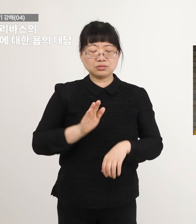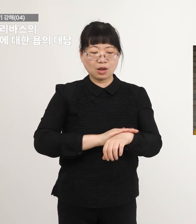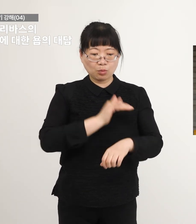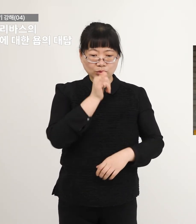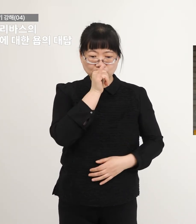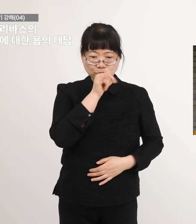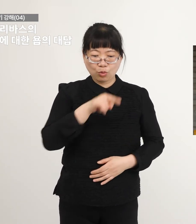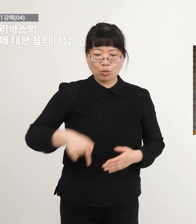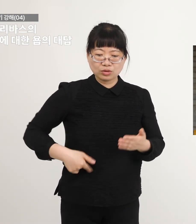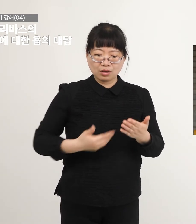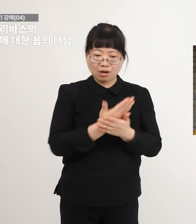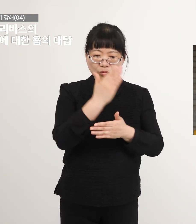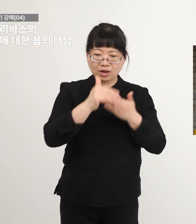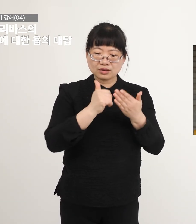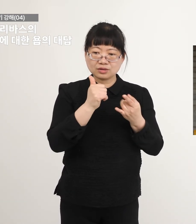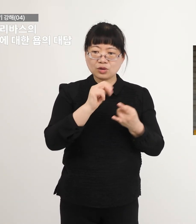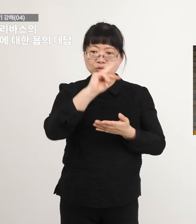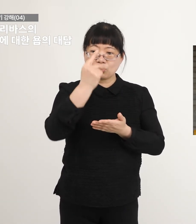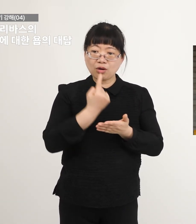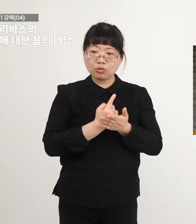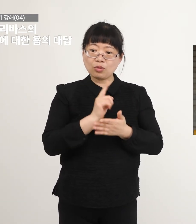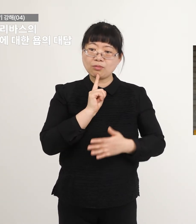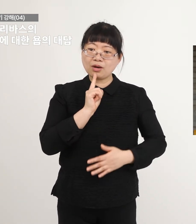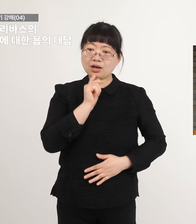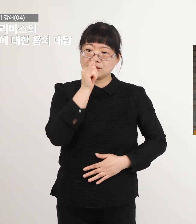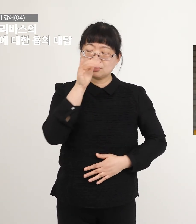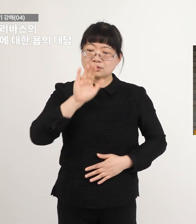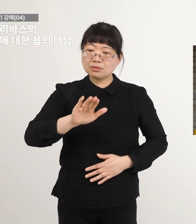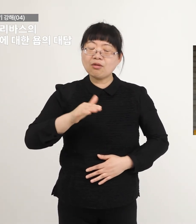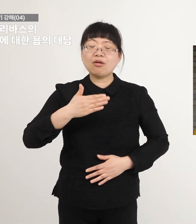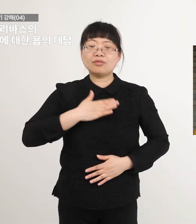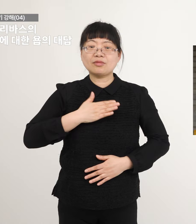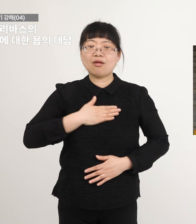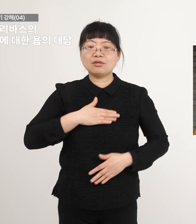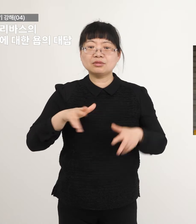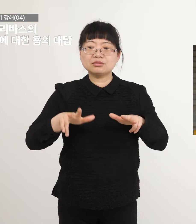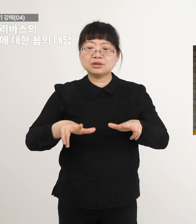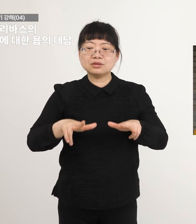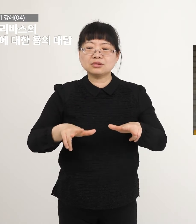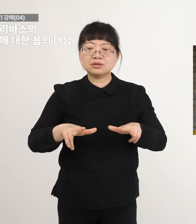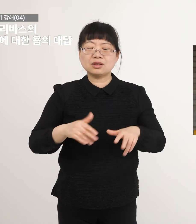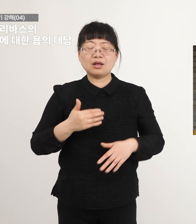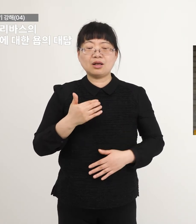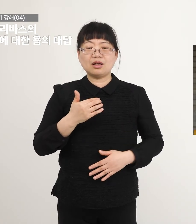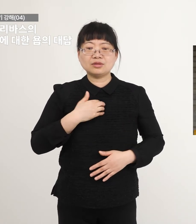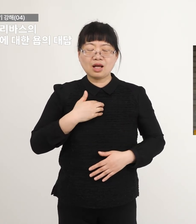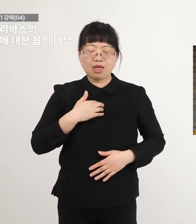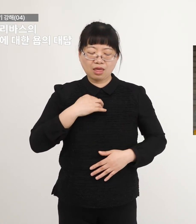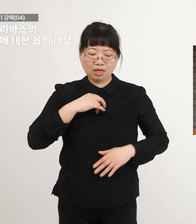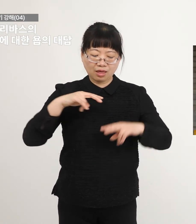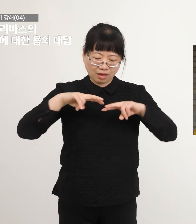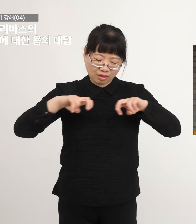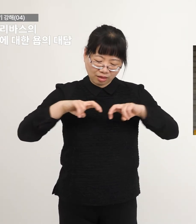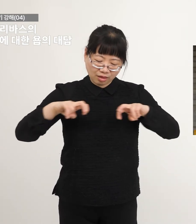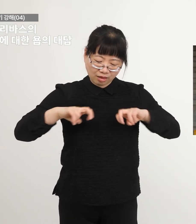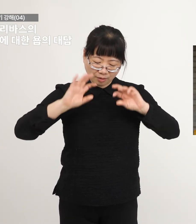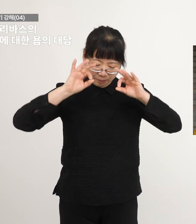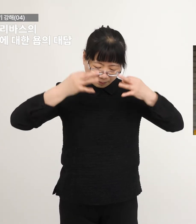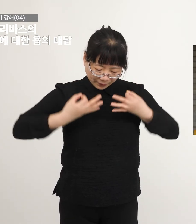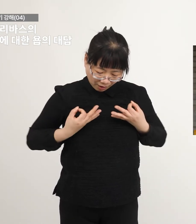있으면 회개하고 하나님께 돌아오라 그러는데 나는 내가 지금 아무리 나를 헤집어보고